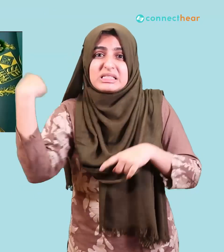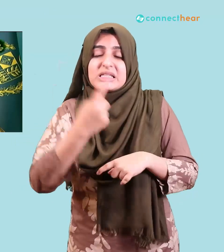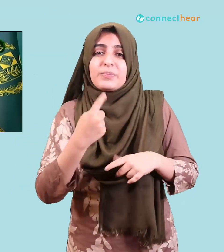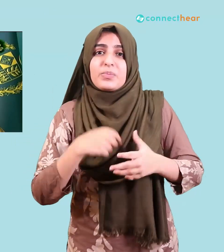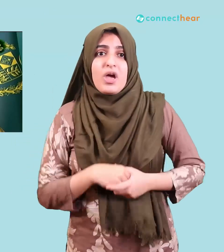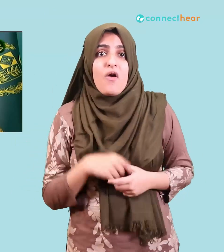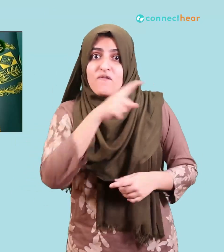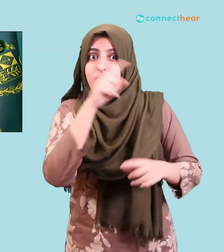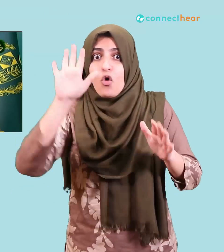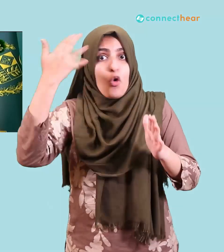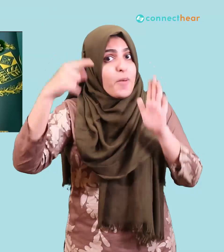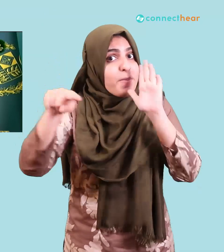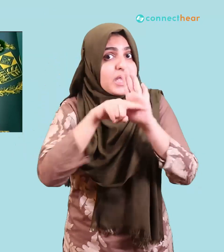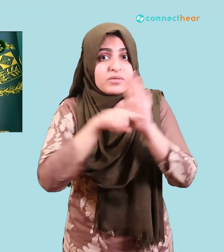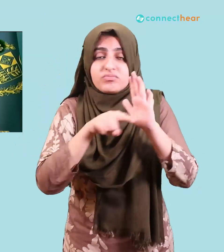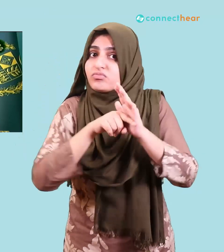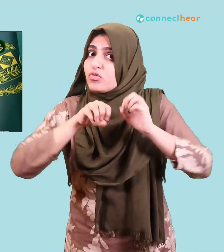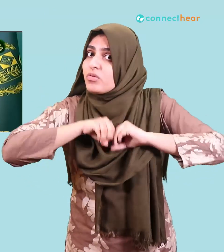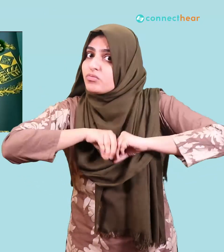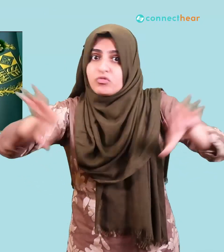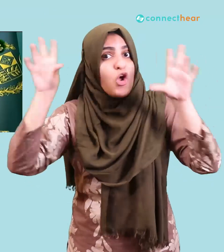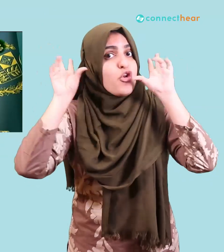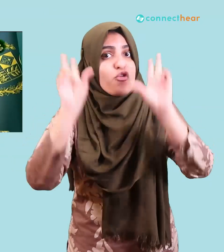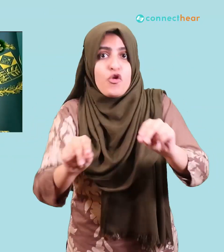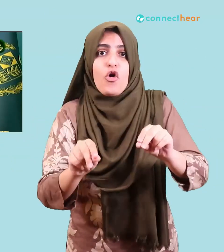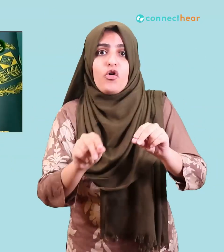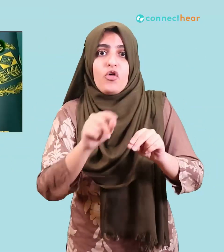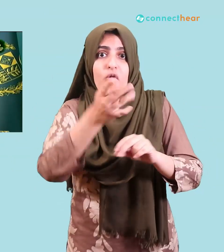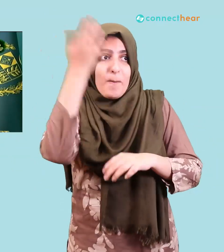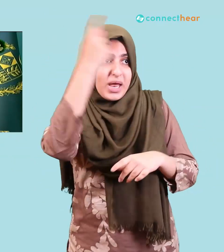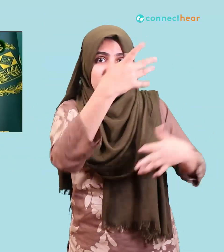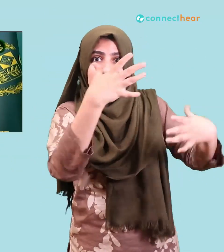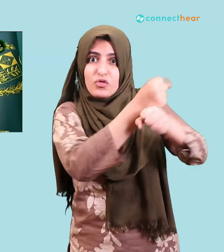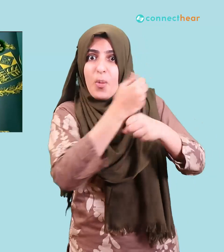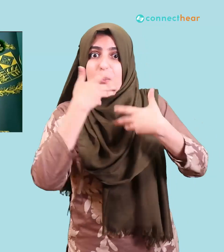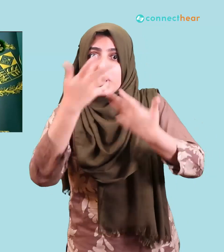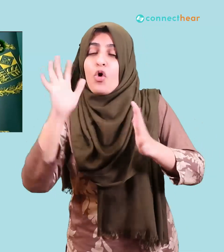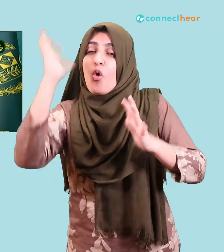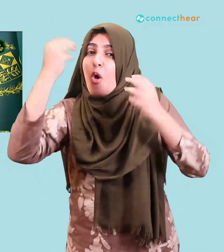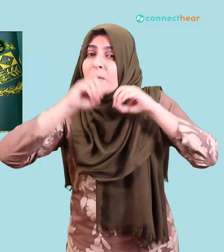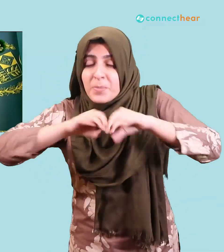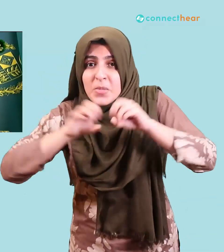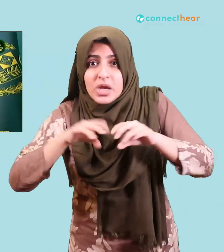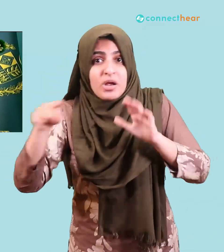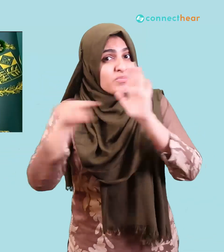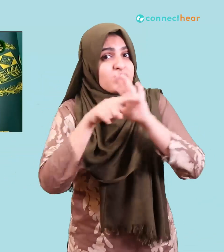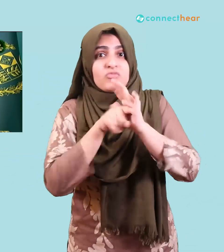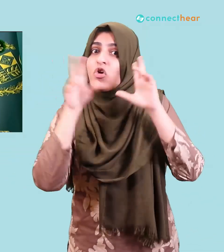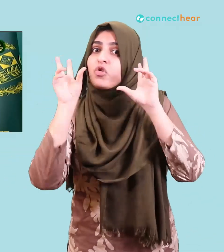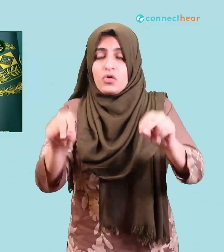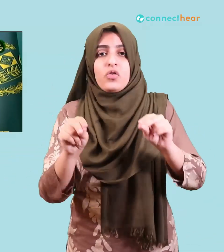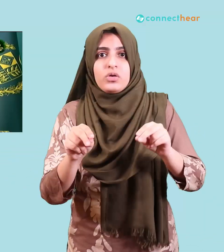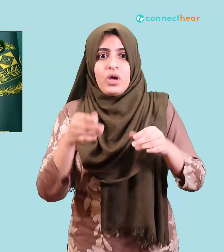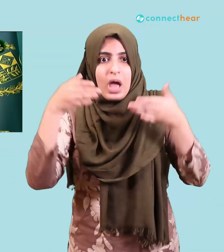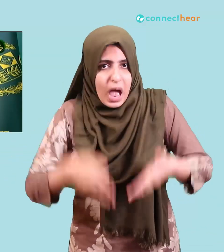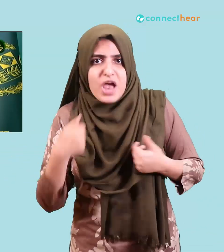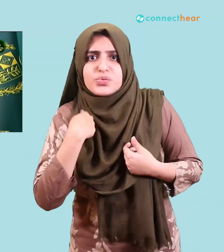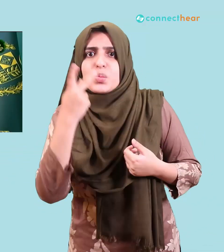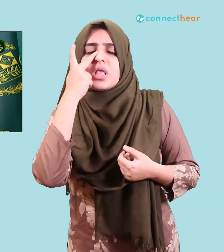اس کے خلاف کوئی منفی بات نہ کی جائے کہیں بھی، کسی میڈیا پہ۔ آج کہیں